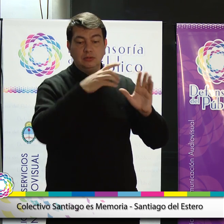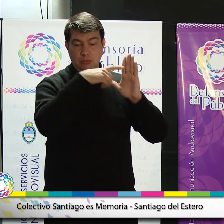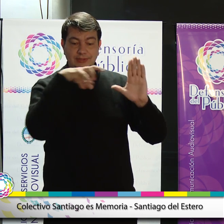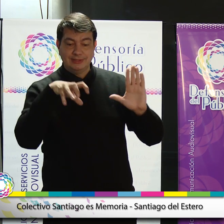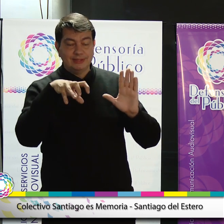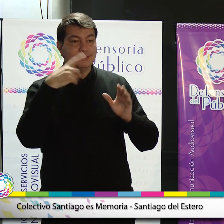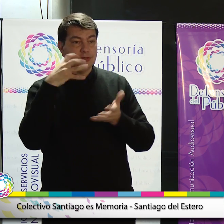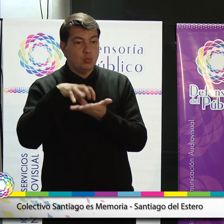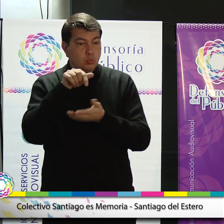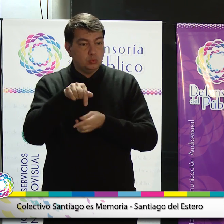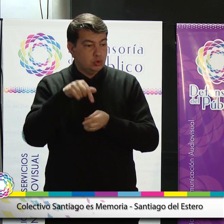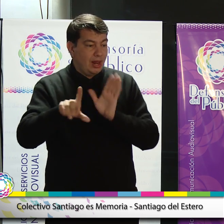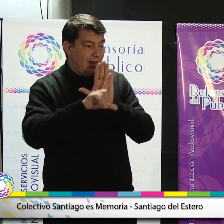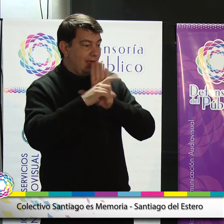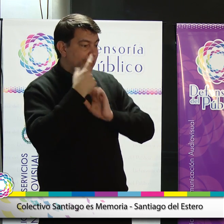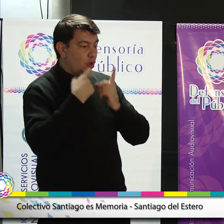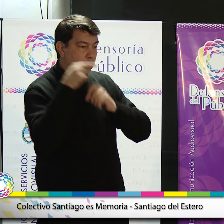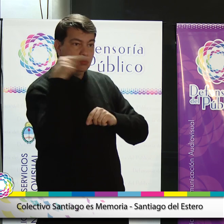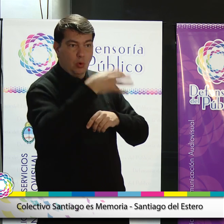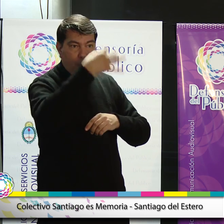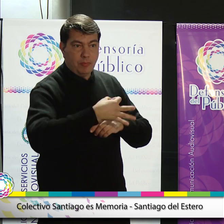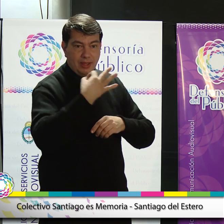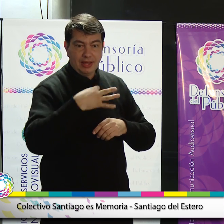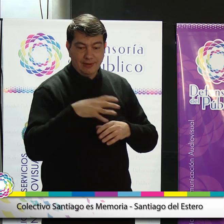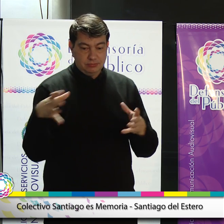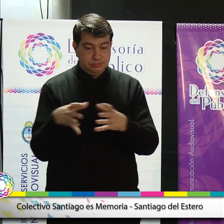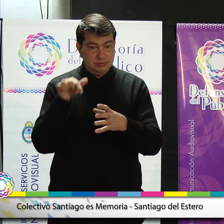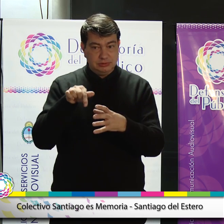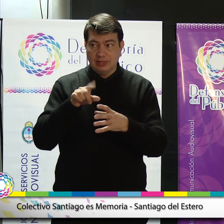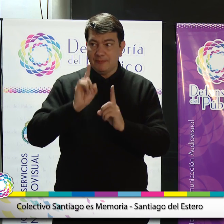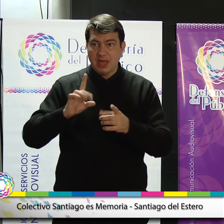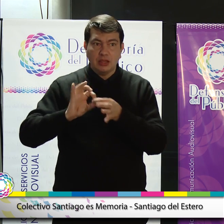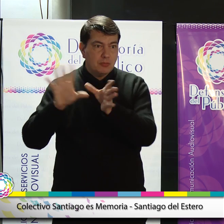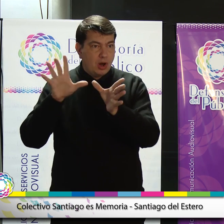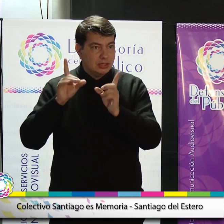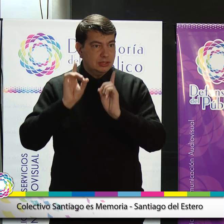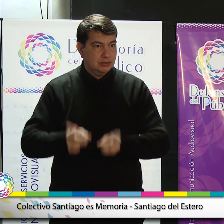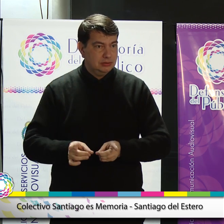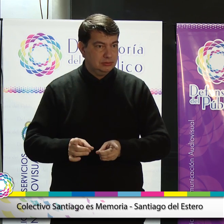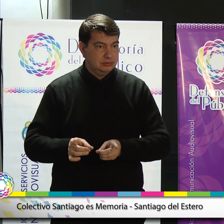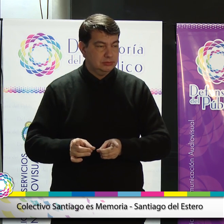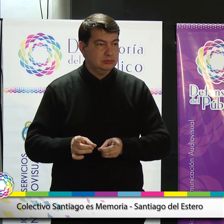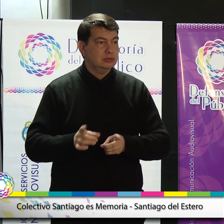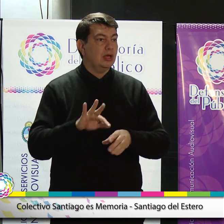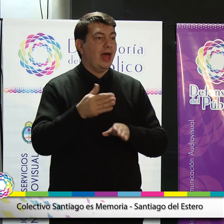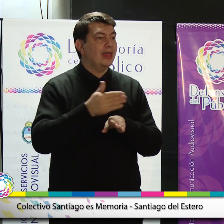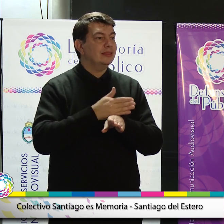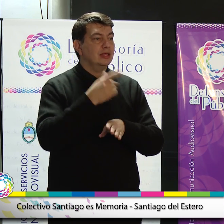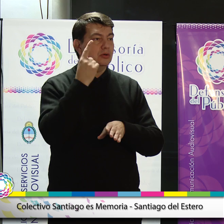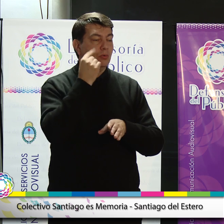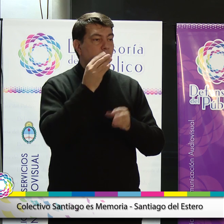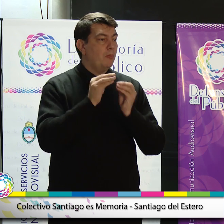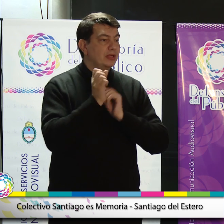y control de la nueva ley es si nos parece de crucial importancia lo que el compañero anunció